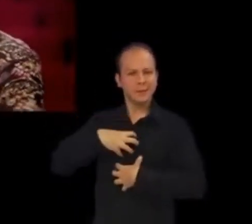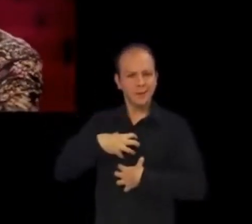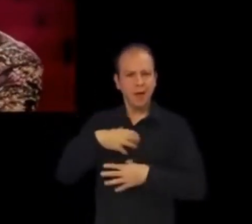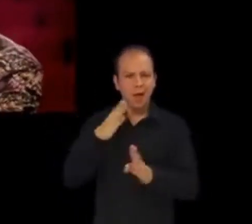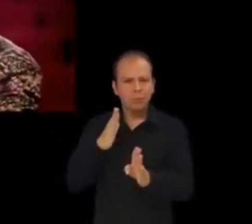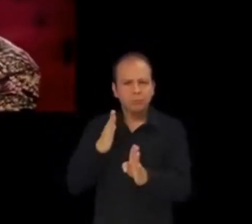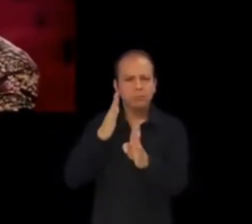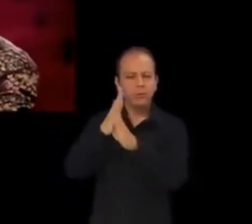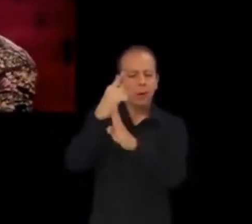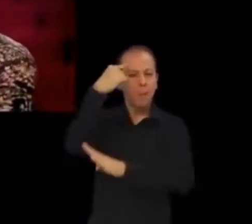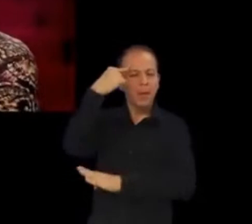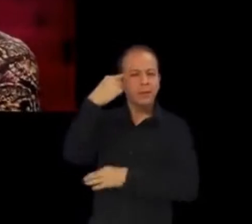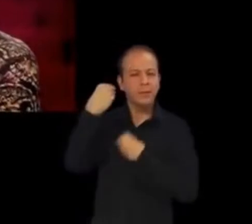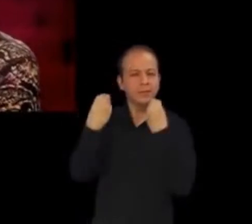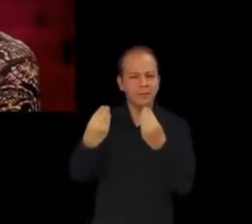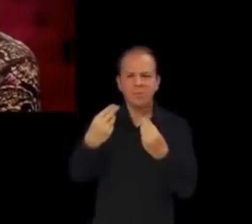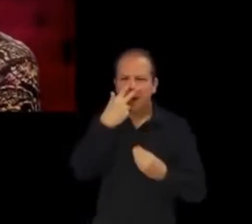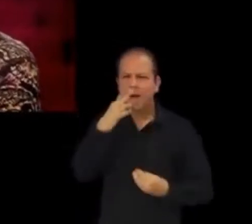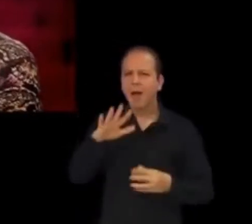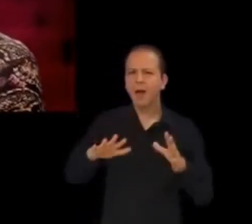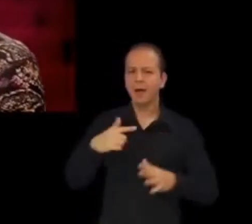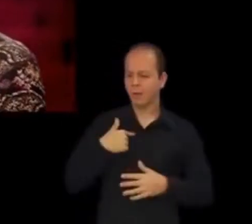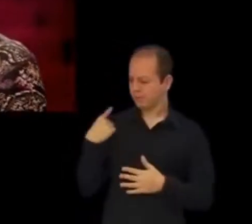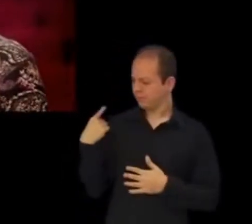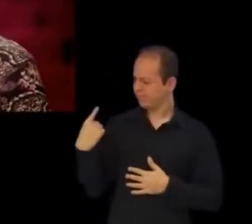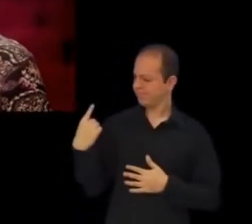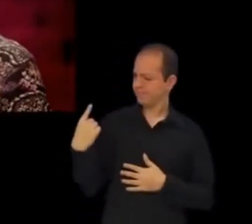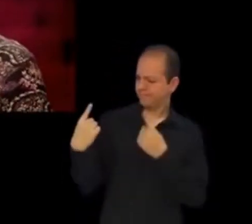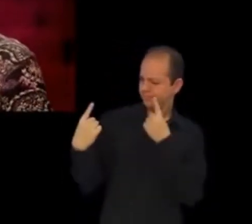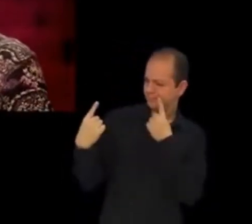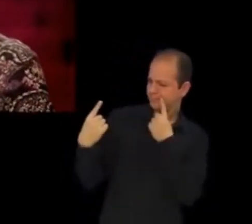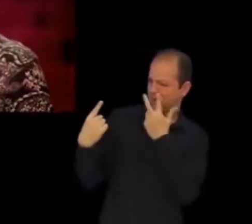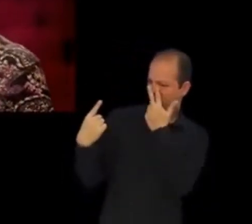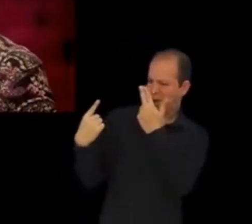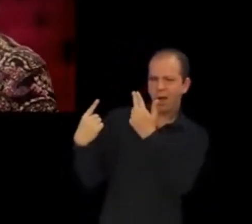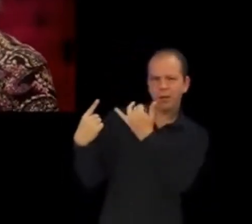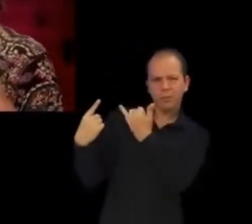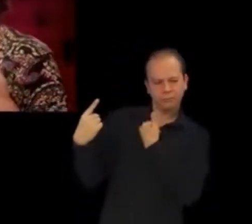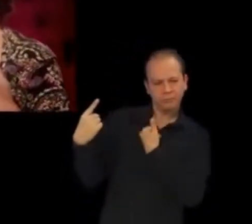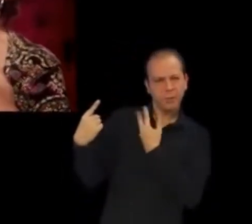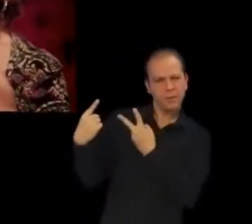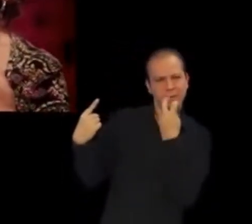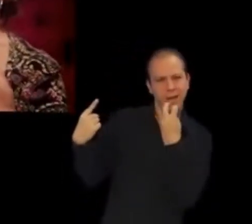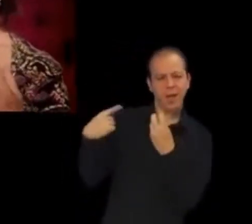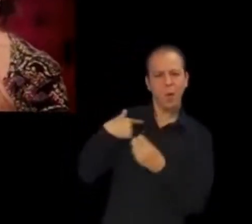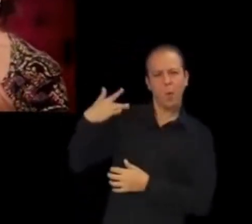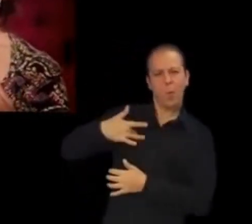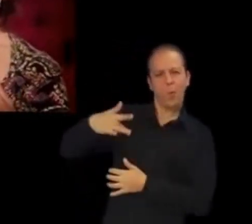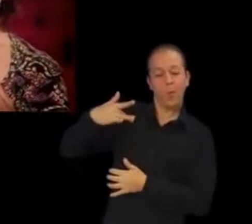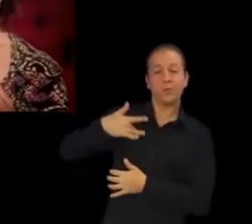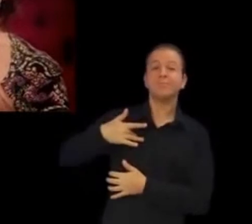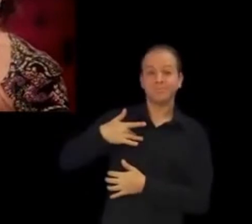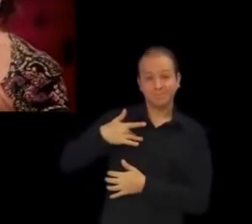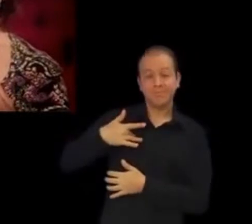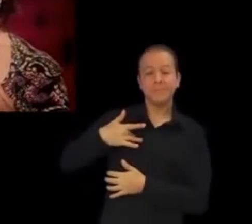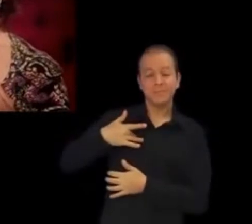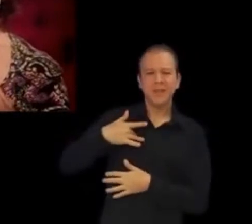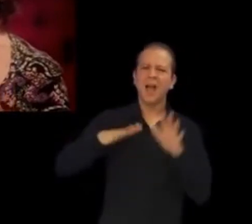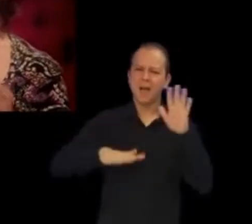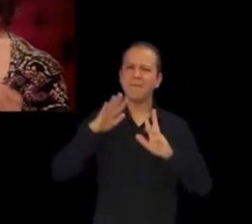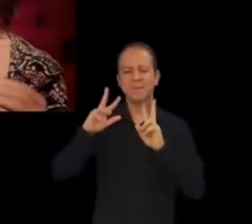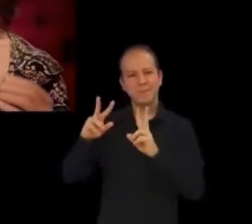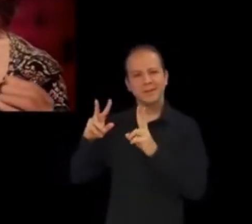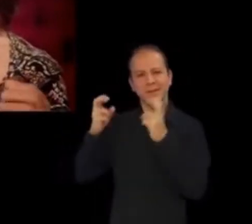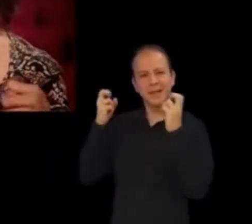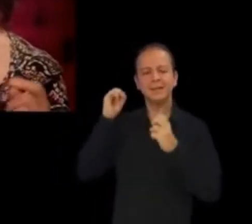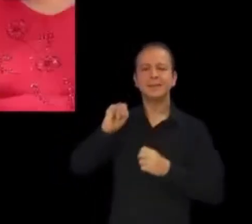Parece que eles estão até adivinhando o que eu penso. Eu passo perto deles e eu fico pensando, ai, será que eles estão percebendo que eu tô com pena?